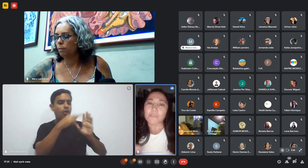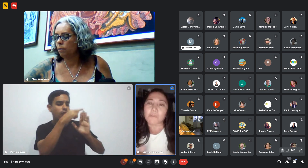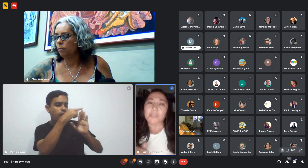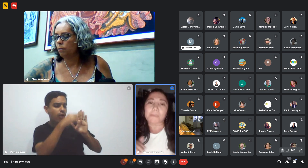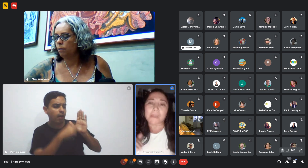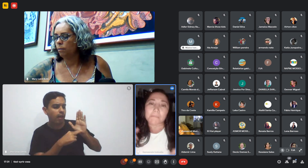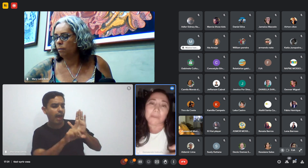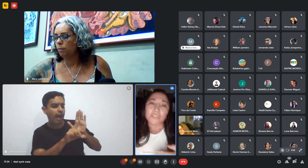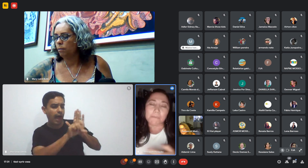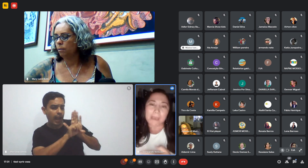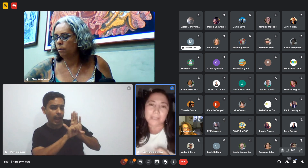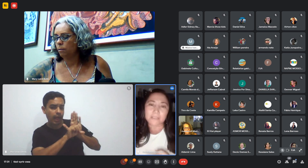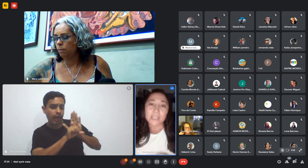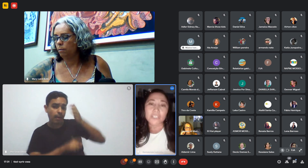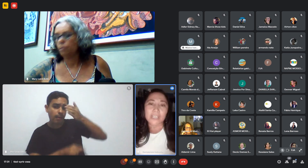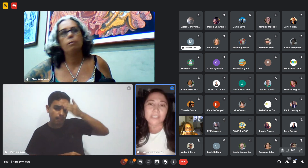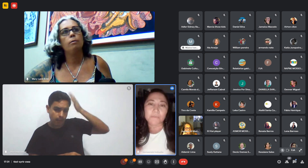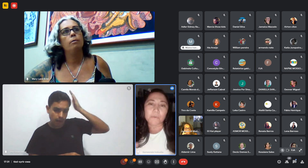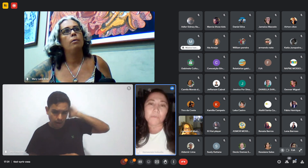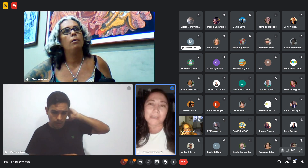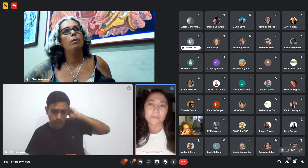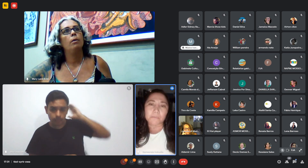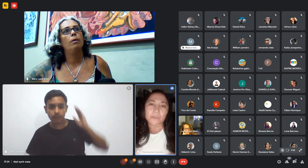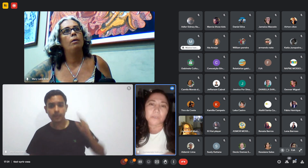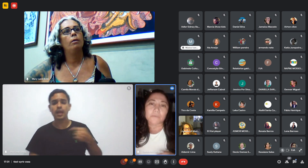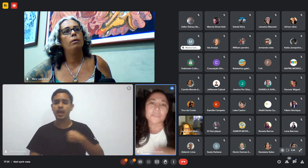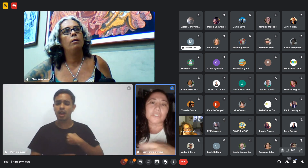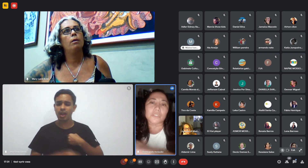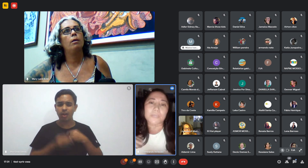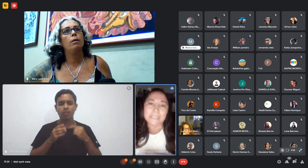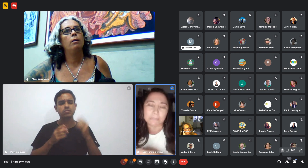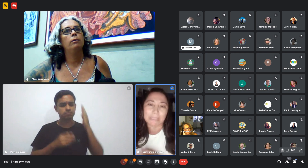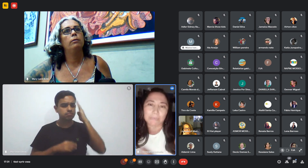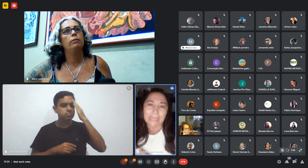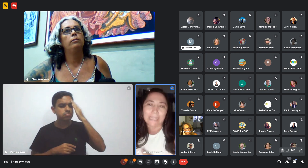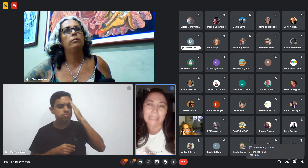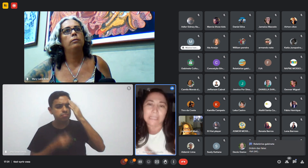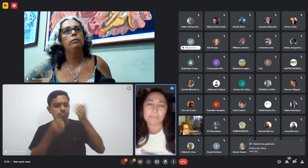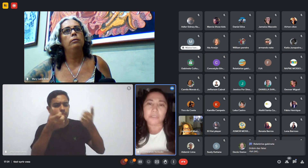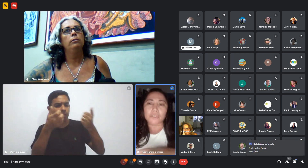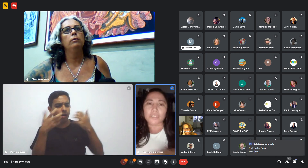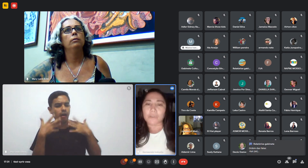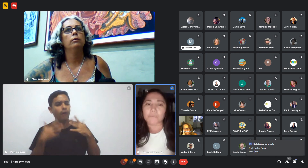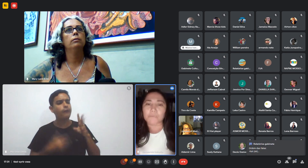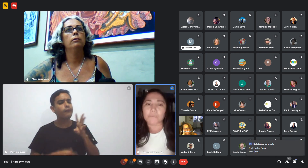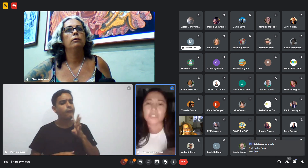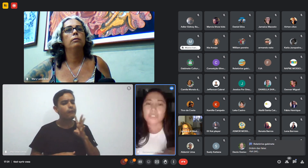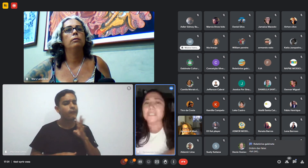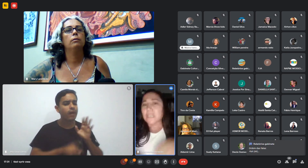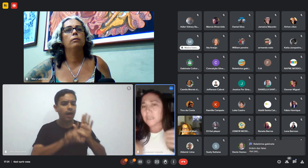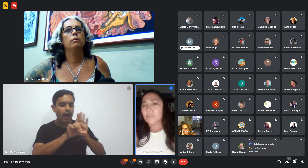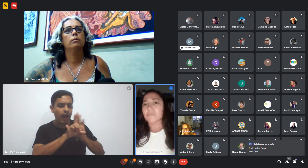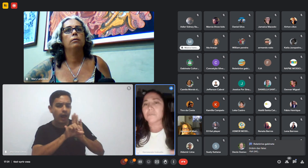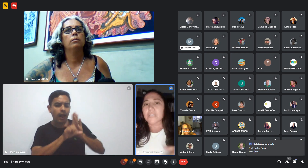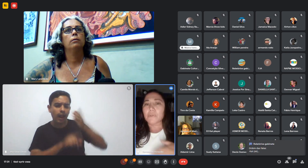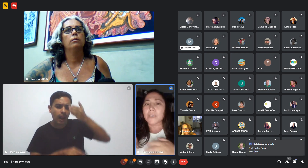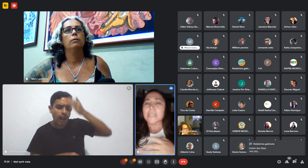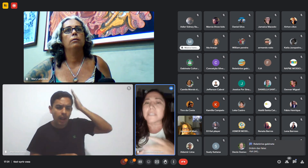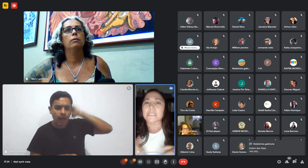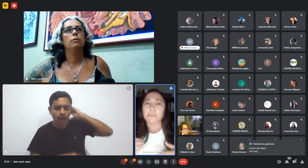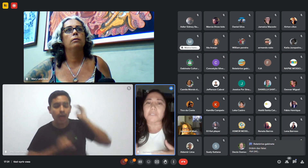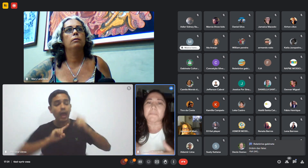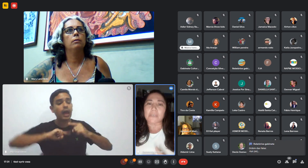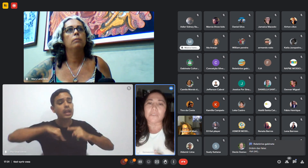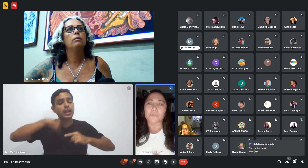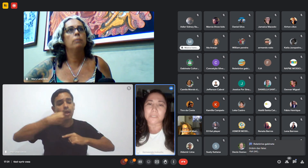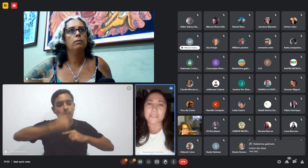vou deixar um momento para os demais. Já tem um pouco mais, um pouquinho de conhecimento da lei, depois eu tiro algumas dúvidas nos decorreres